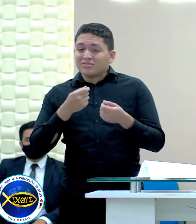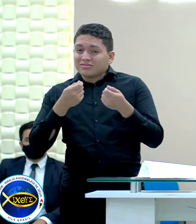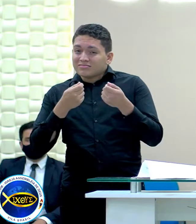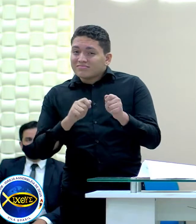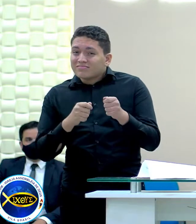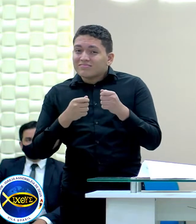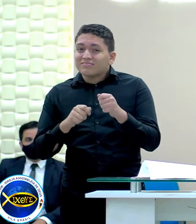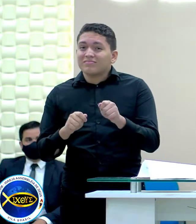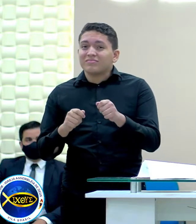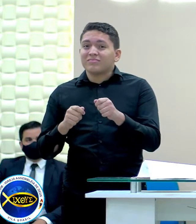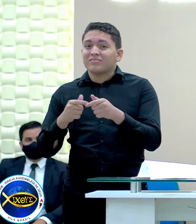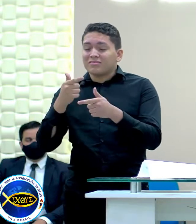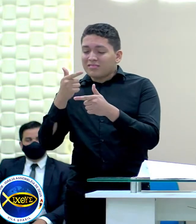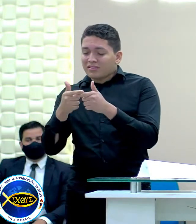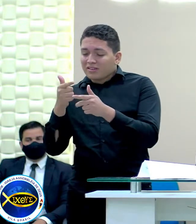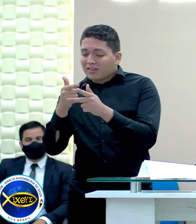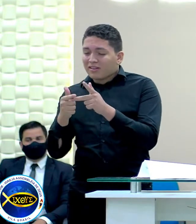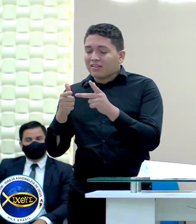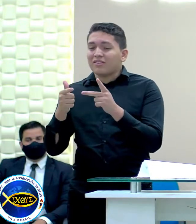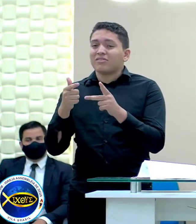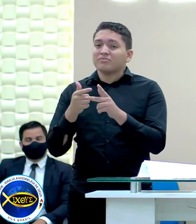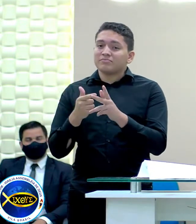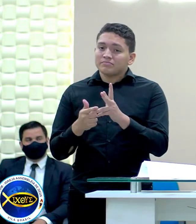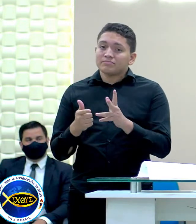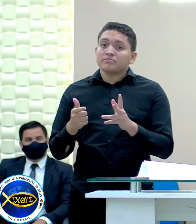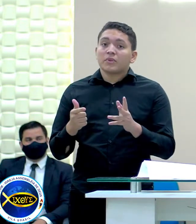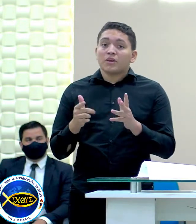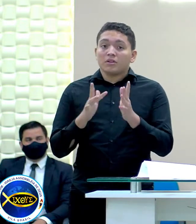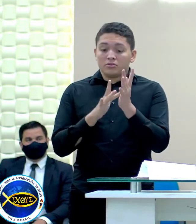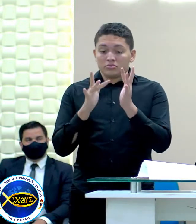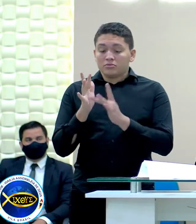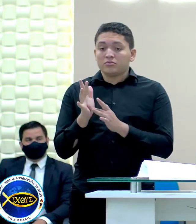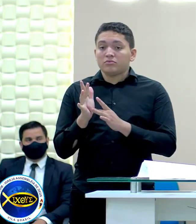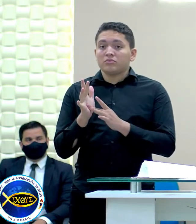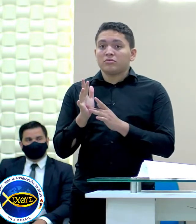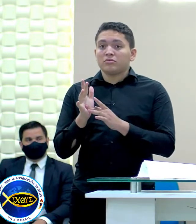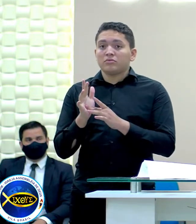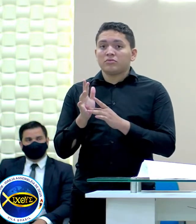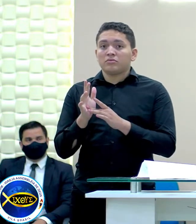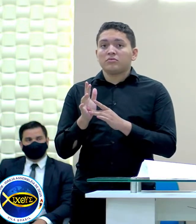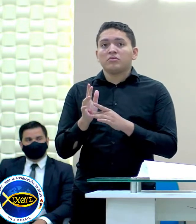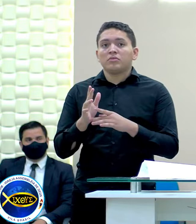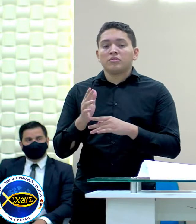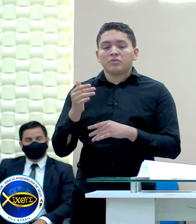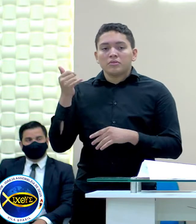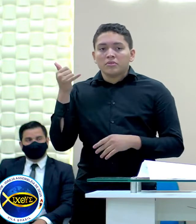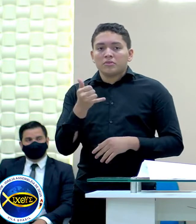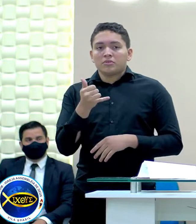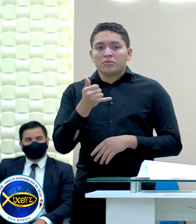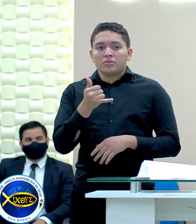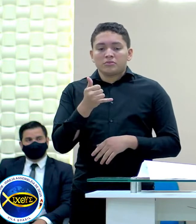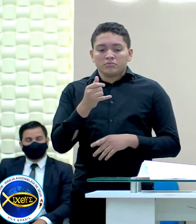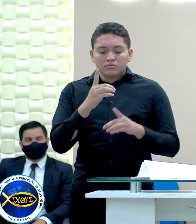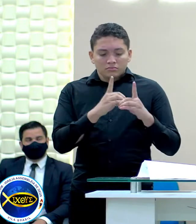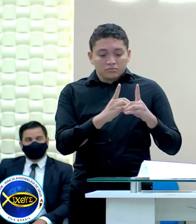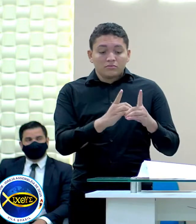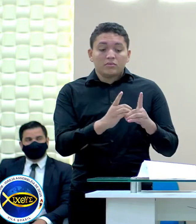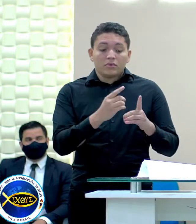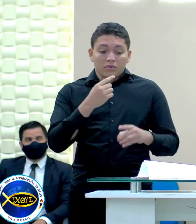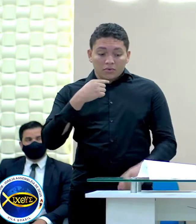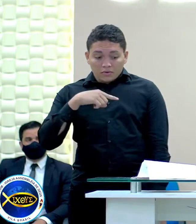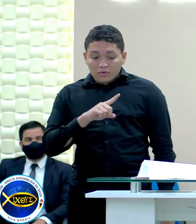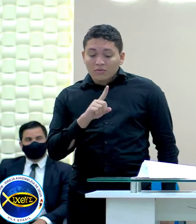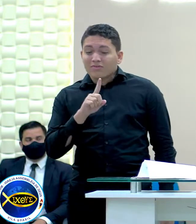as provações. Aí o Senhor Jesus conforta o coração dos discípulos, dizendo assim: eu vou para